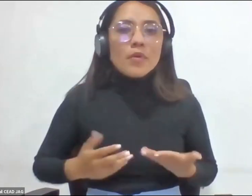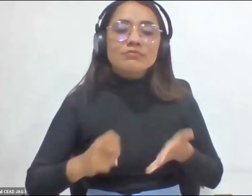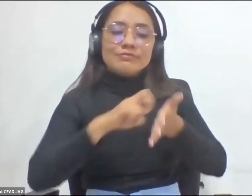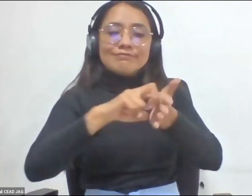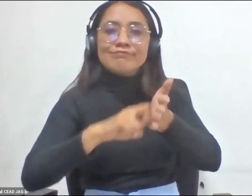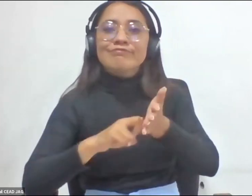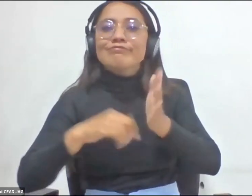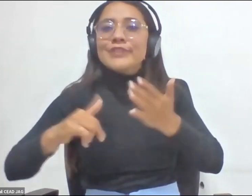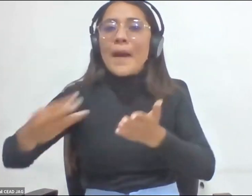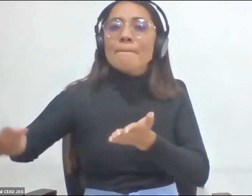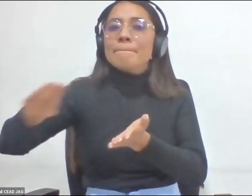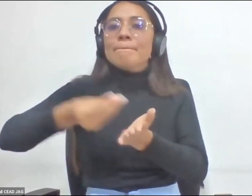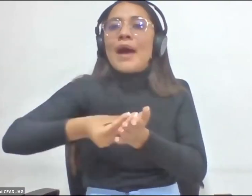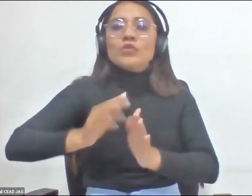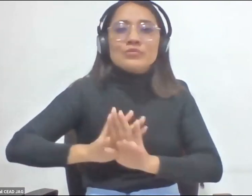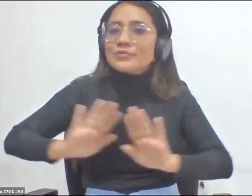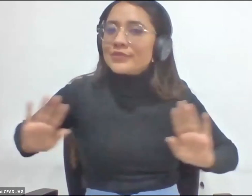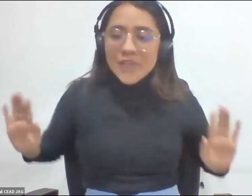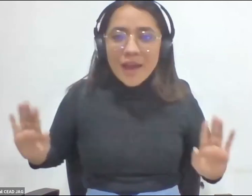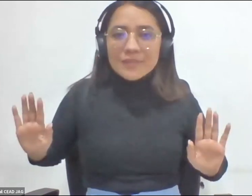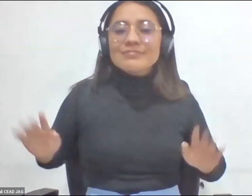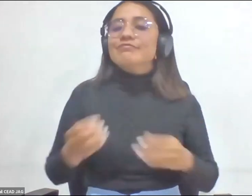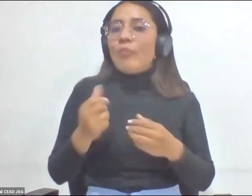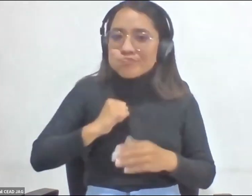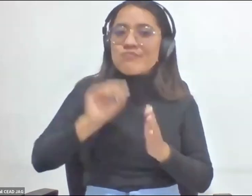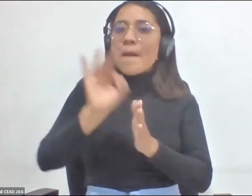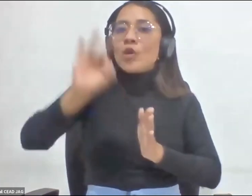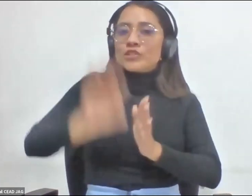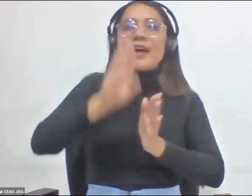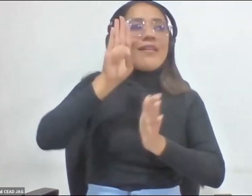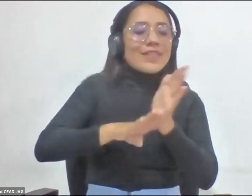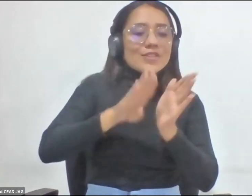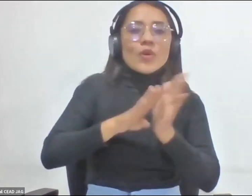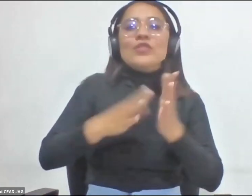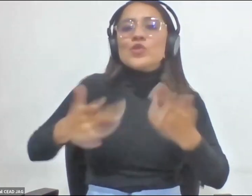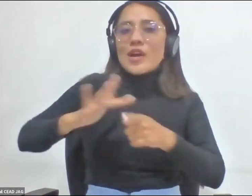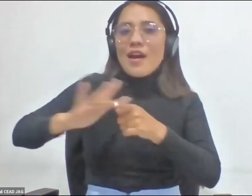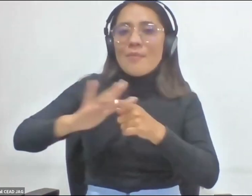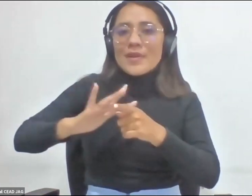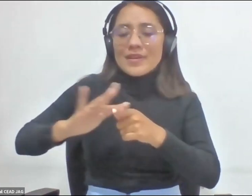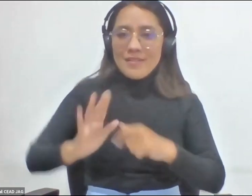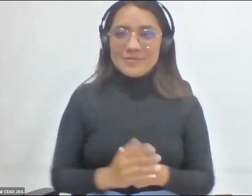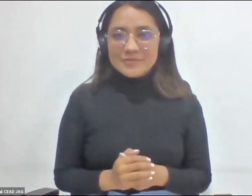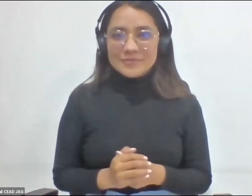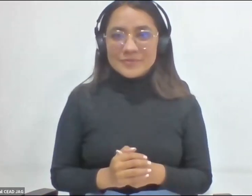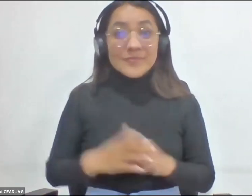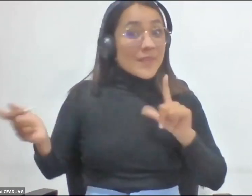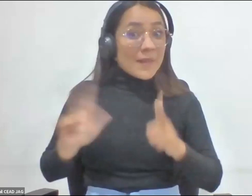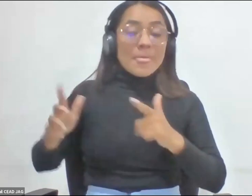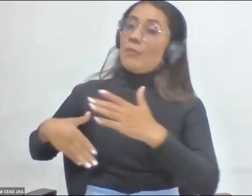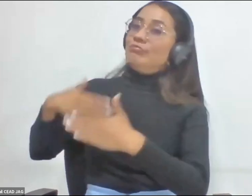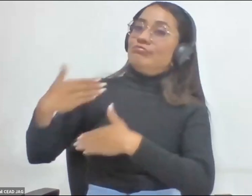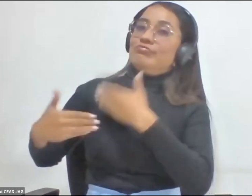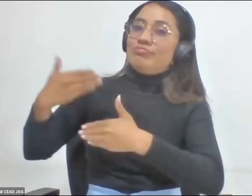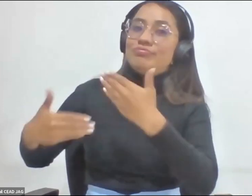de pago con la política o con el descuento de la política aplicado y que ya se surta todo nuestro procedimiento